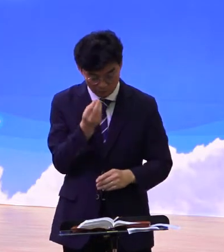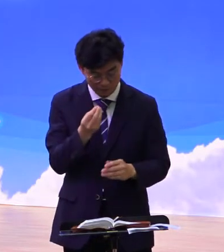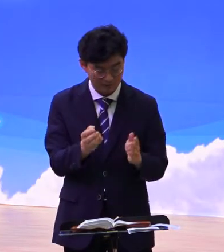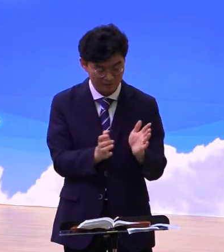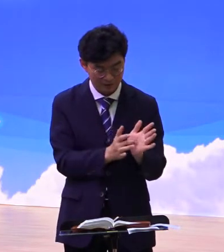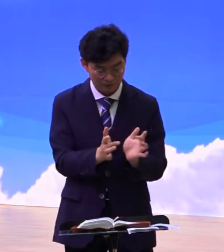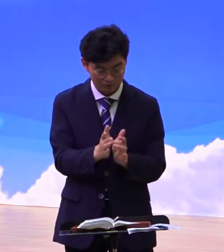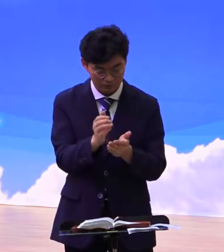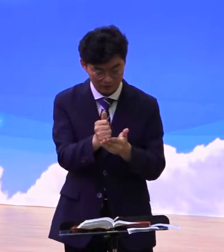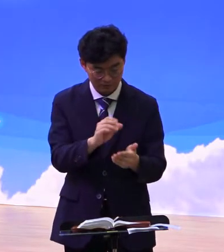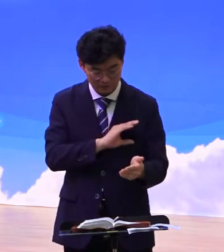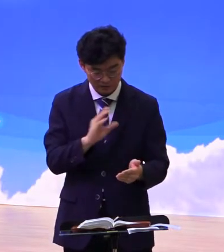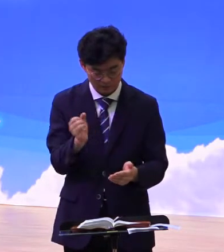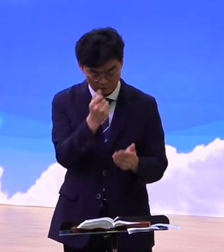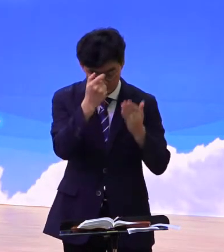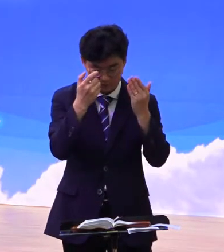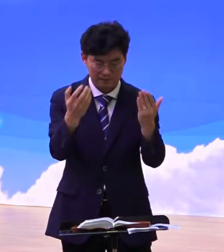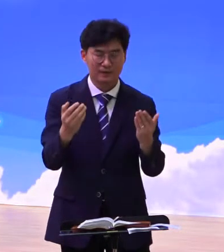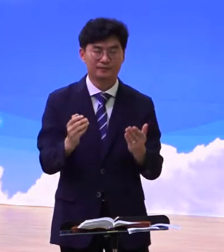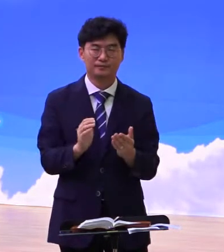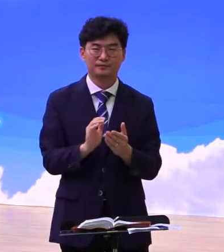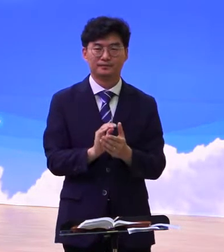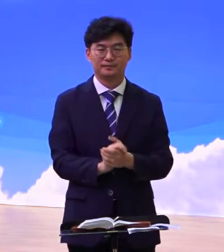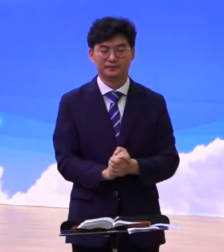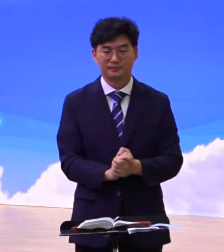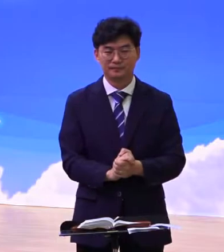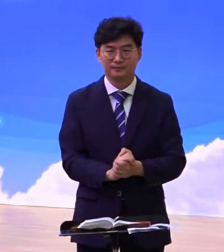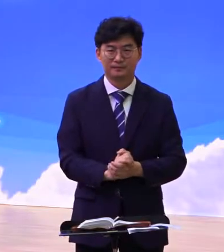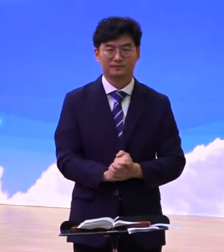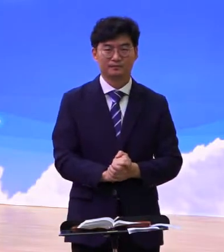이름으로 기도드립니다. 아멘.